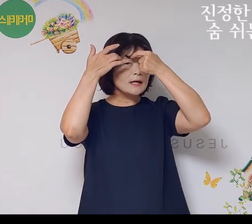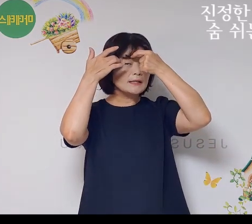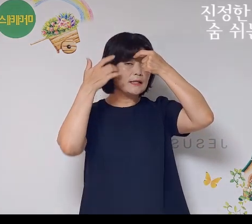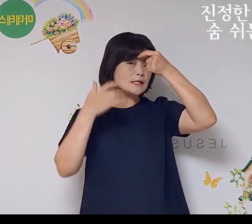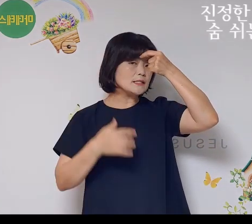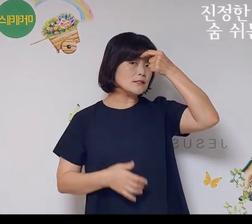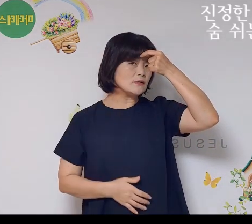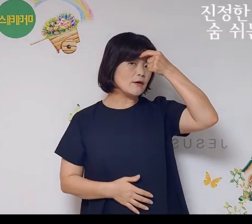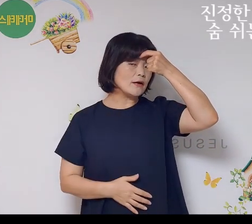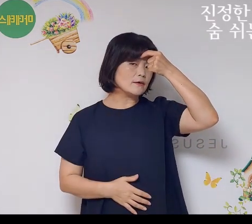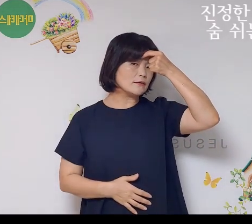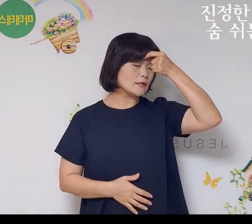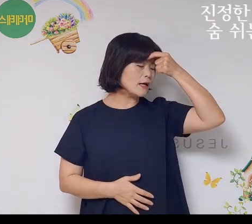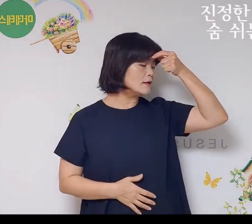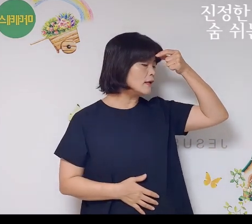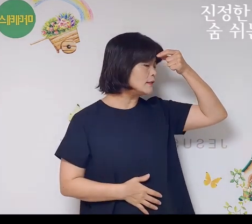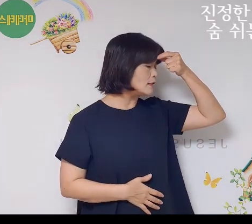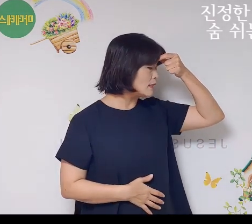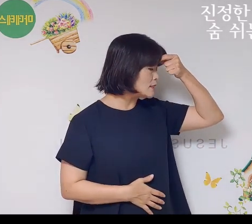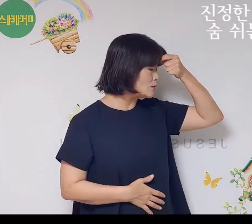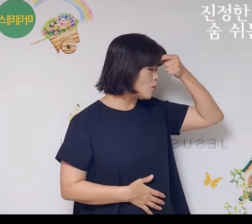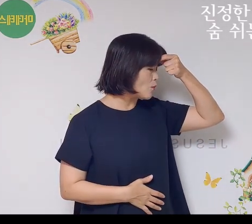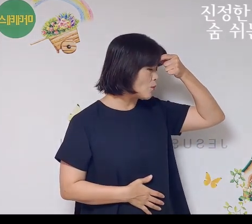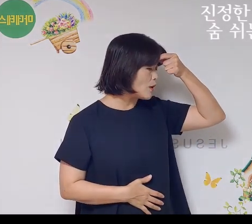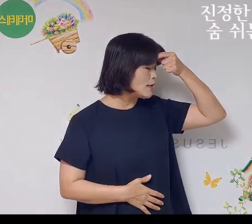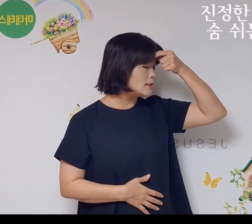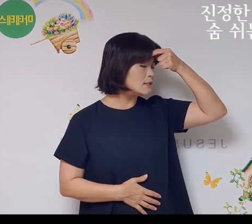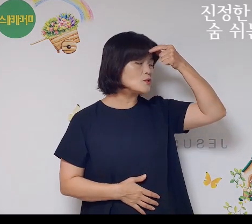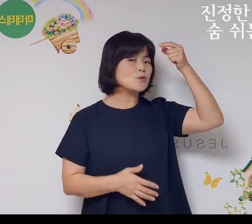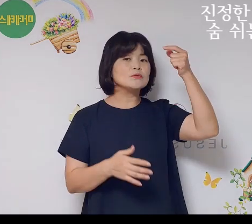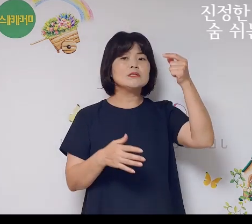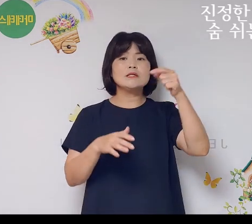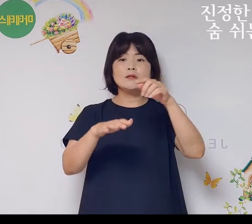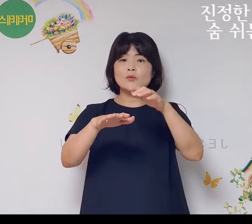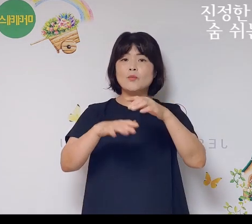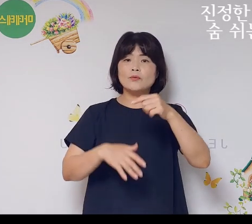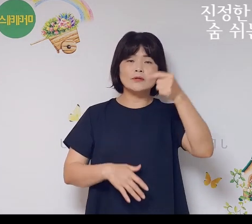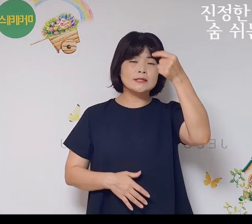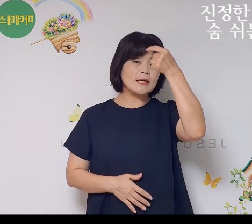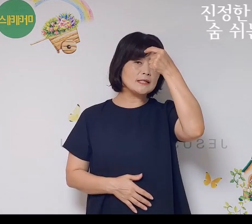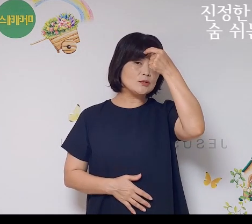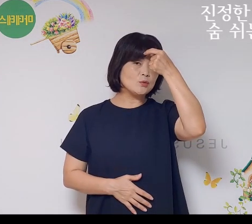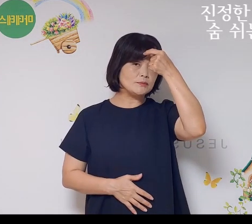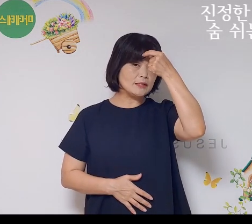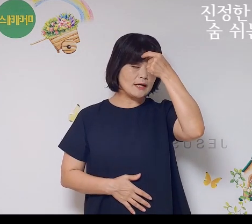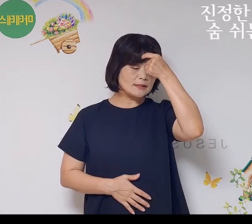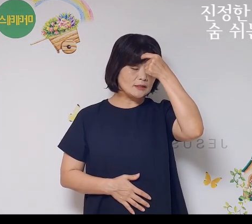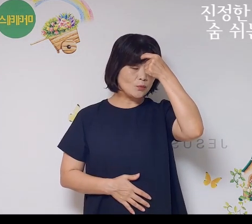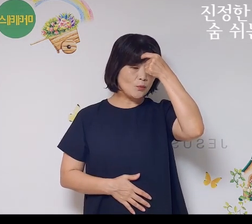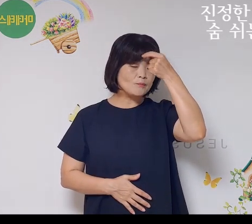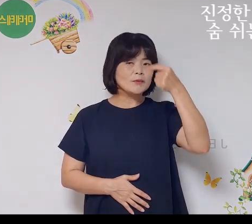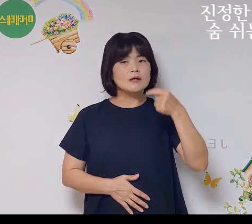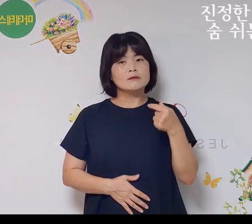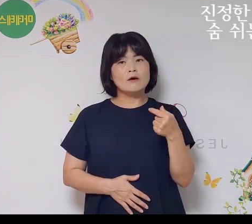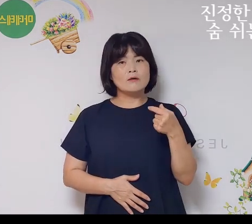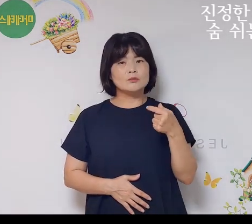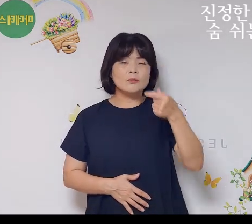갖다 대시는 거예요. 이렇게 갖다 대시고 대신 손을 또 그게 기도입니다. 기도. 또